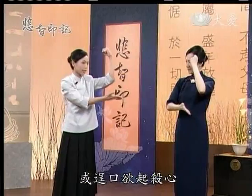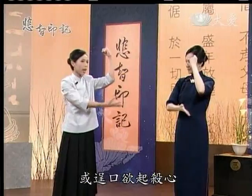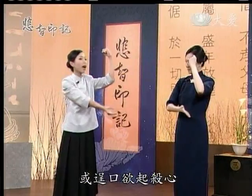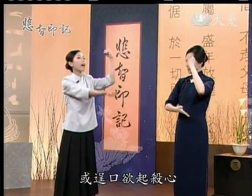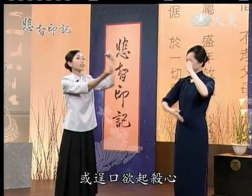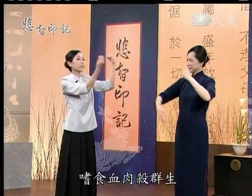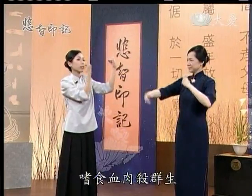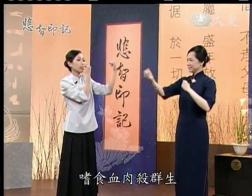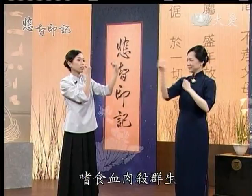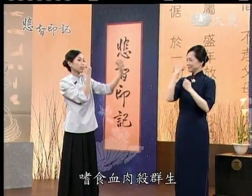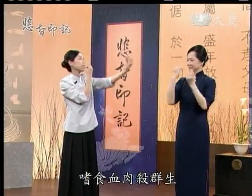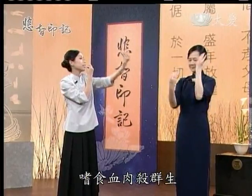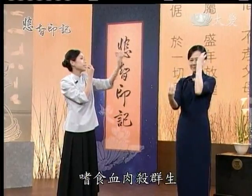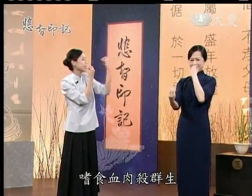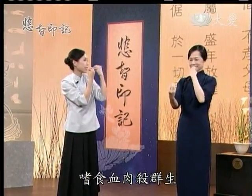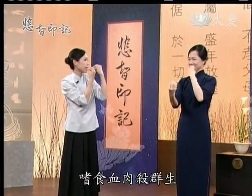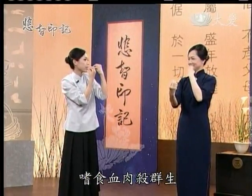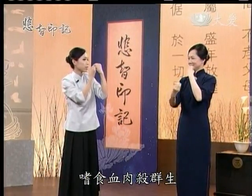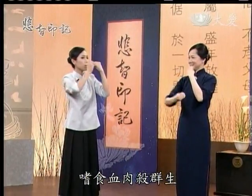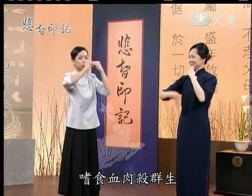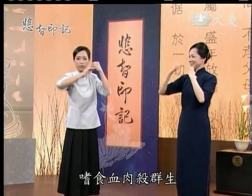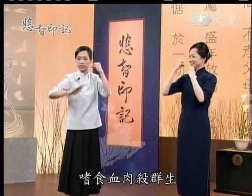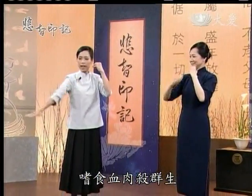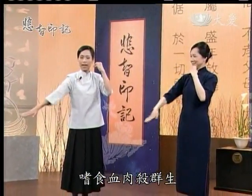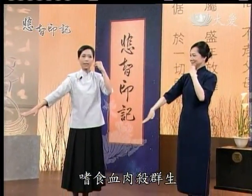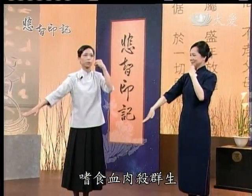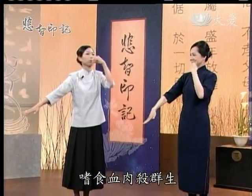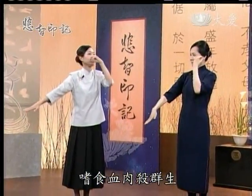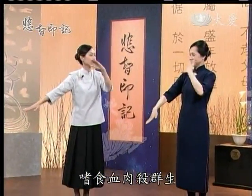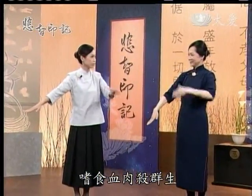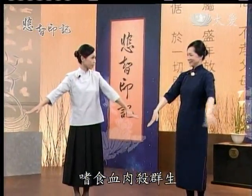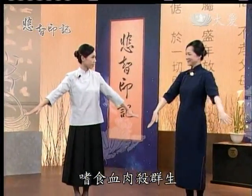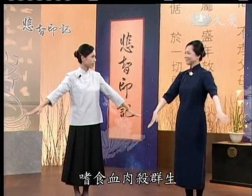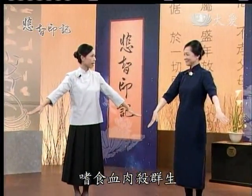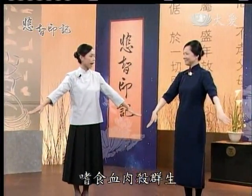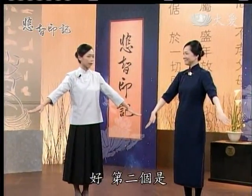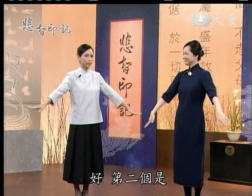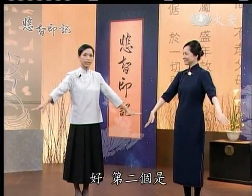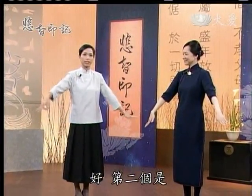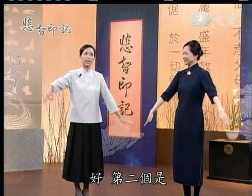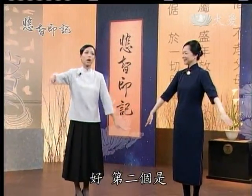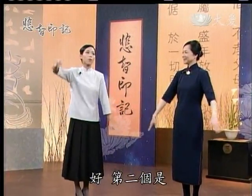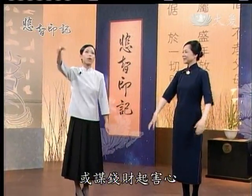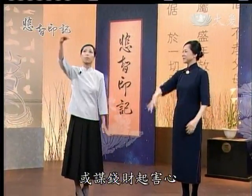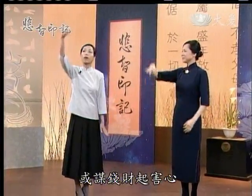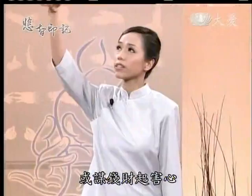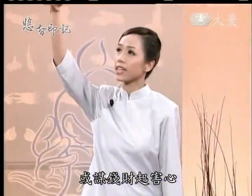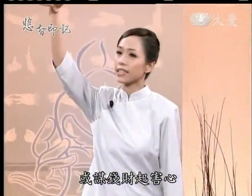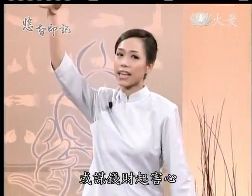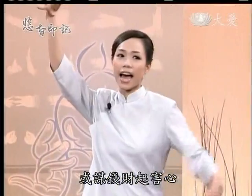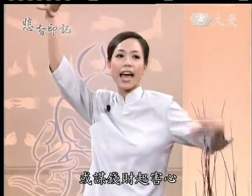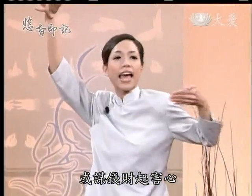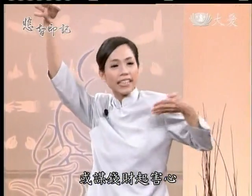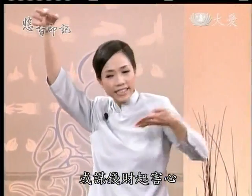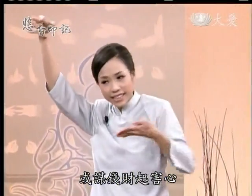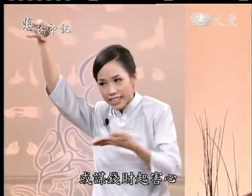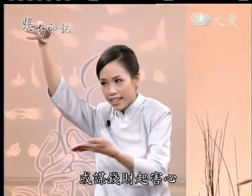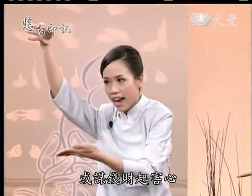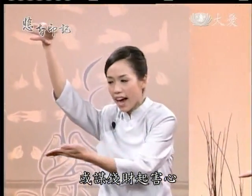心，事实血肉杀群生。好，第二个是祸谋钱财起